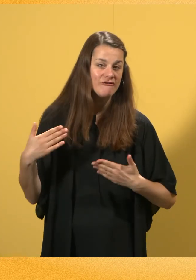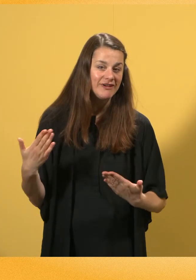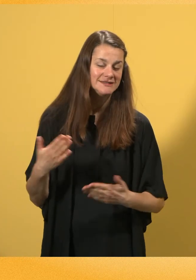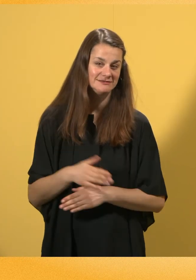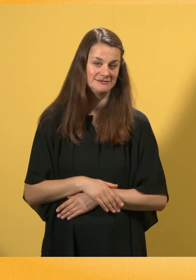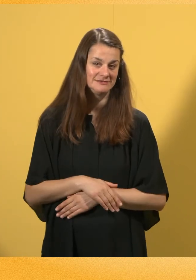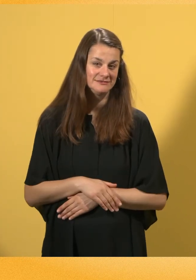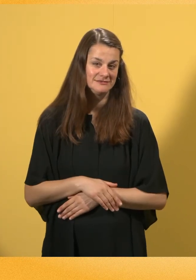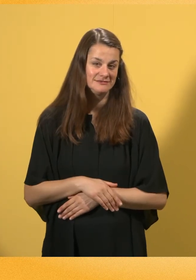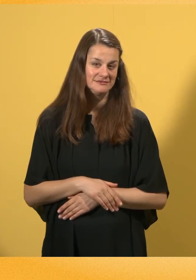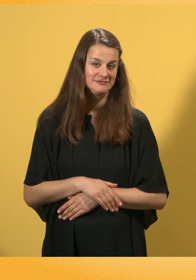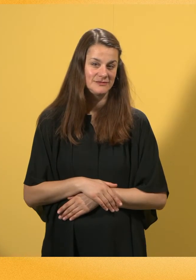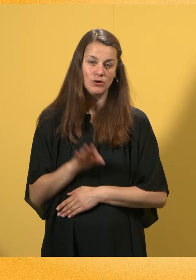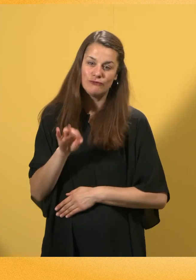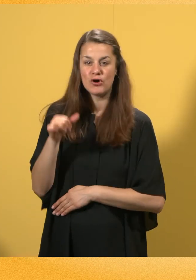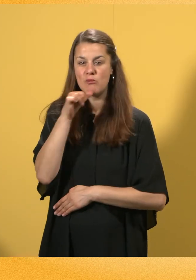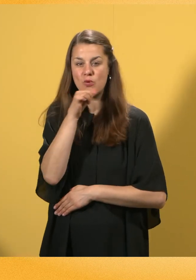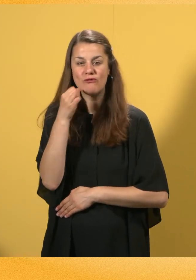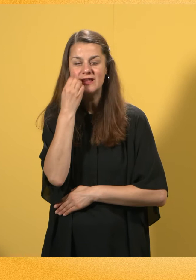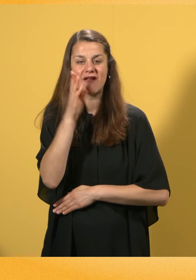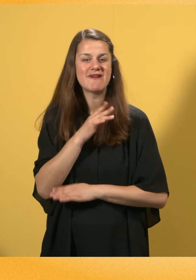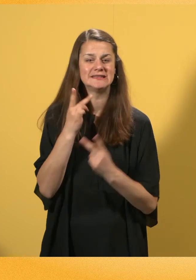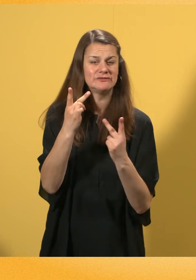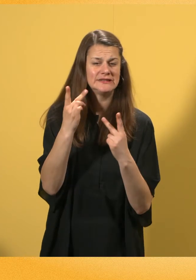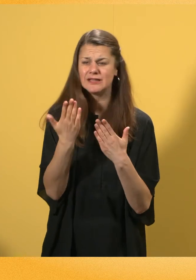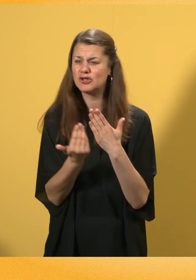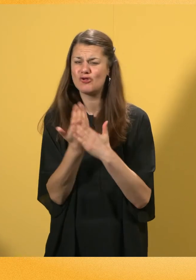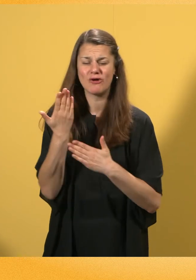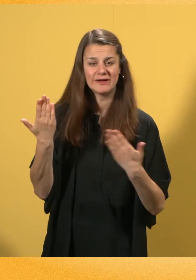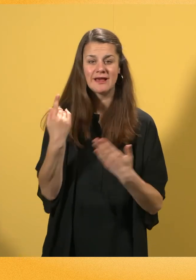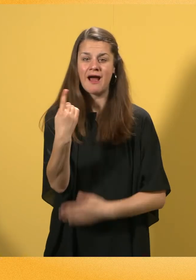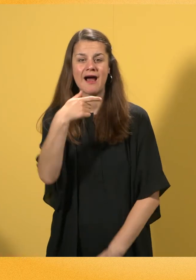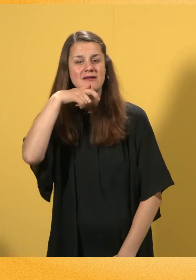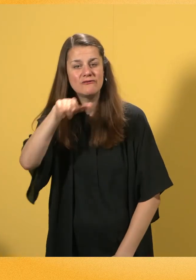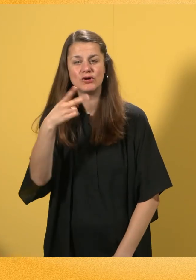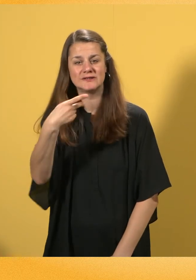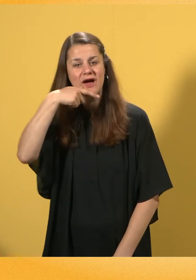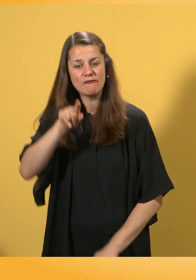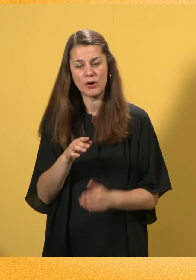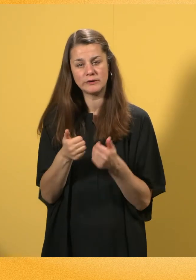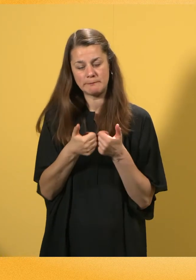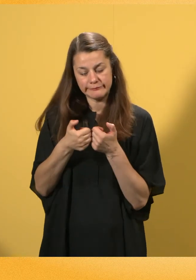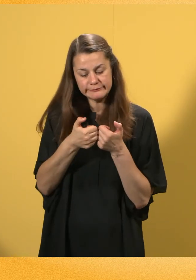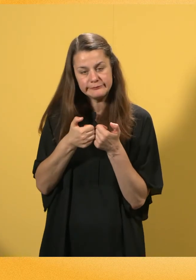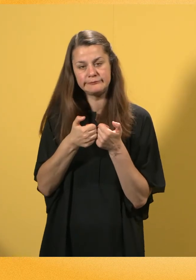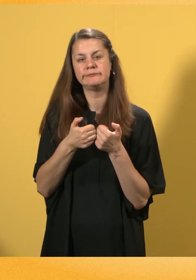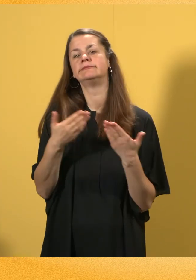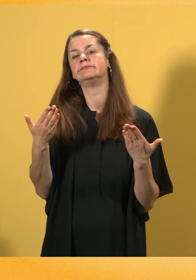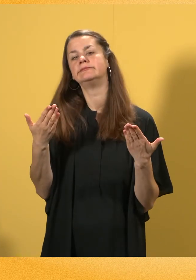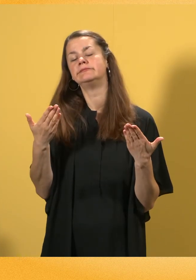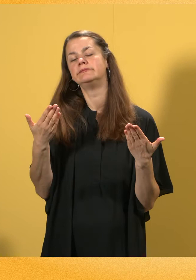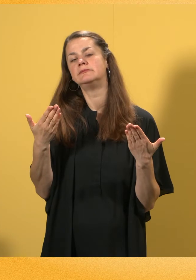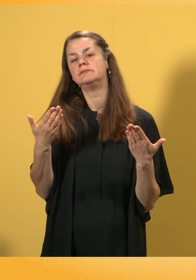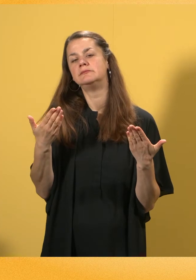Sie und Ihren beruflichen Alltag? Und Sie können jetzt ein Wort, zwei Worte schreiben. Sie können die auch